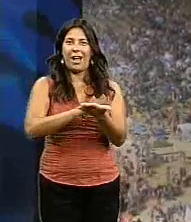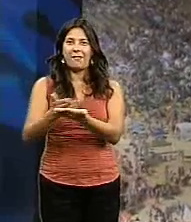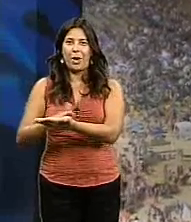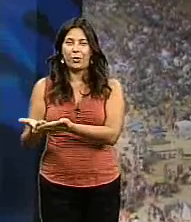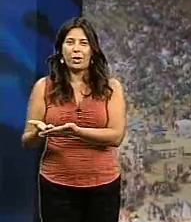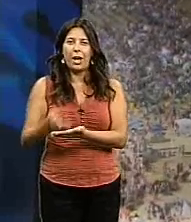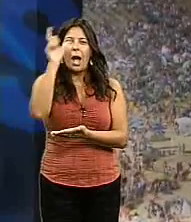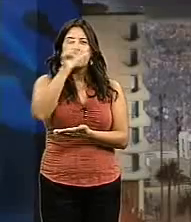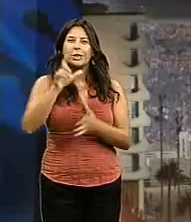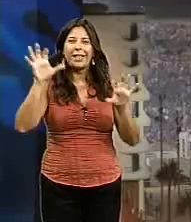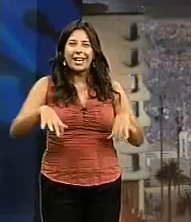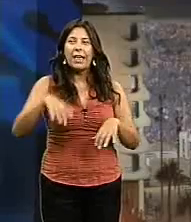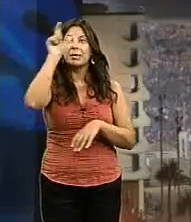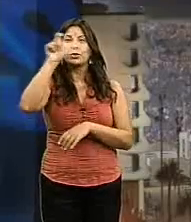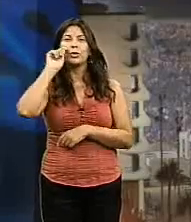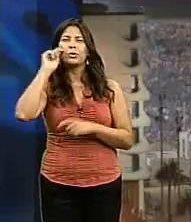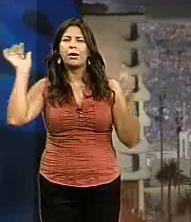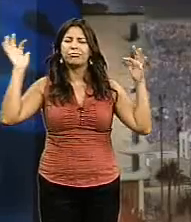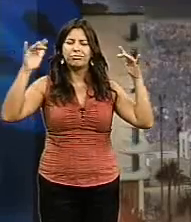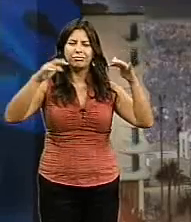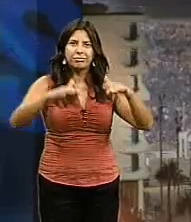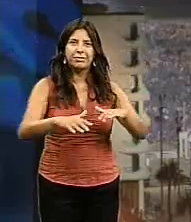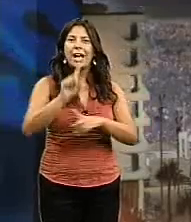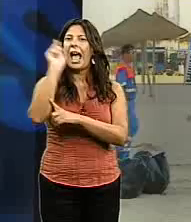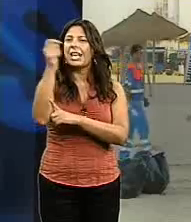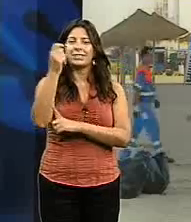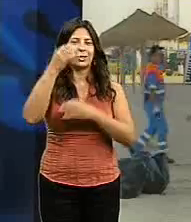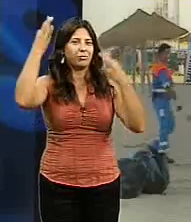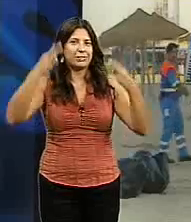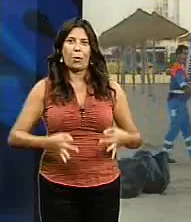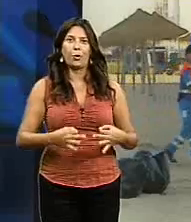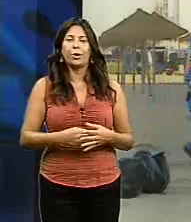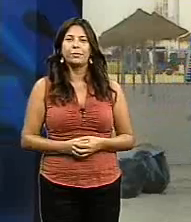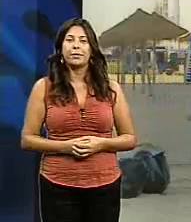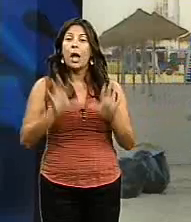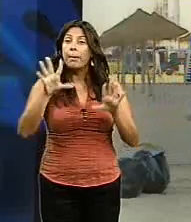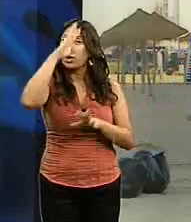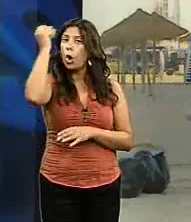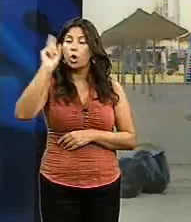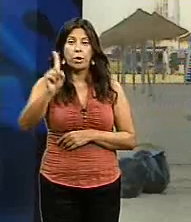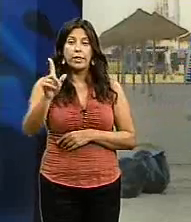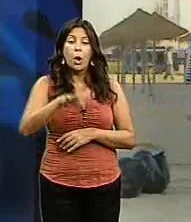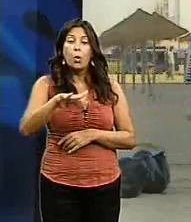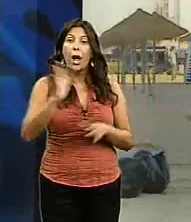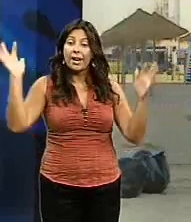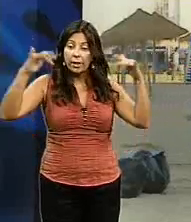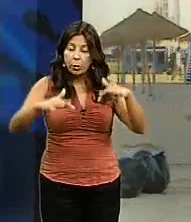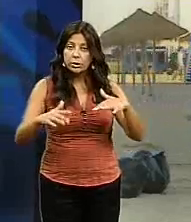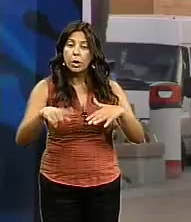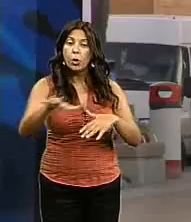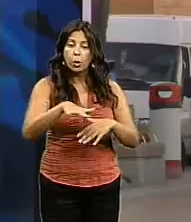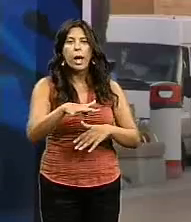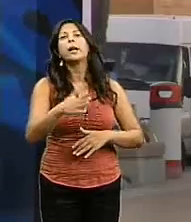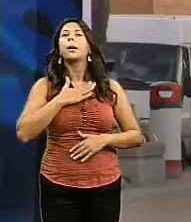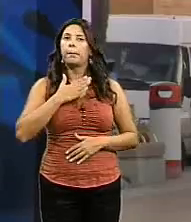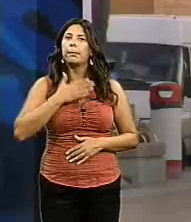reúnen cientos de gaditanos y visitantes y donde el éxito está asegurado. Pero no debemos olvidar que el lugar de encuentro es uno de nuestros bienes